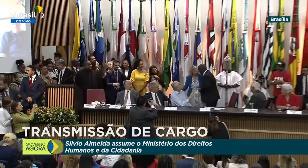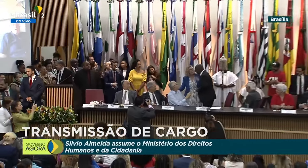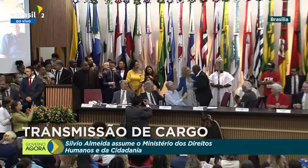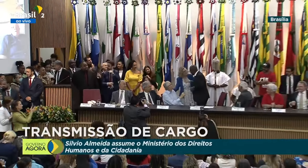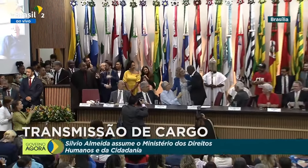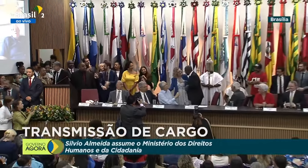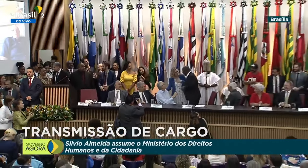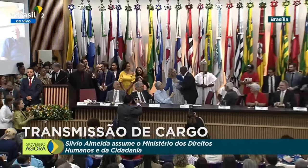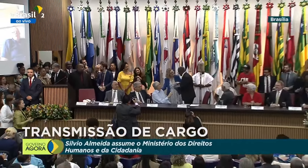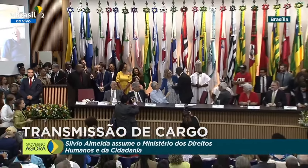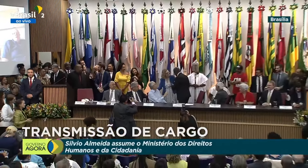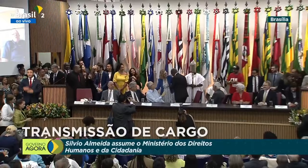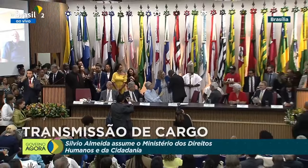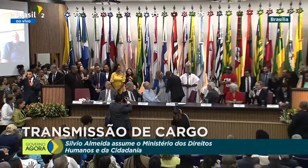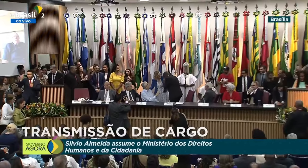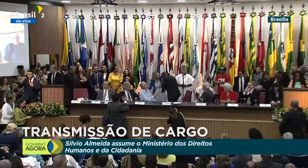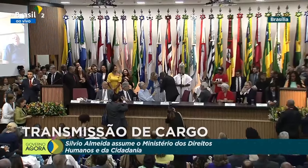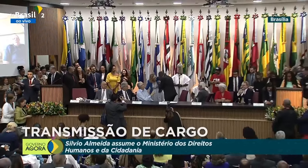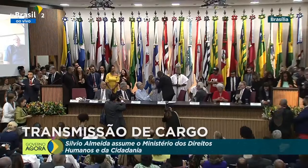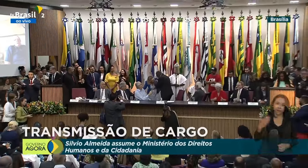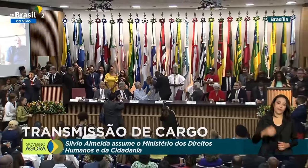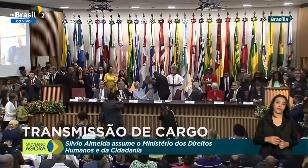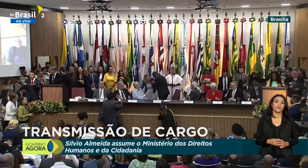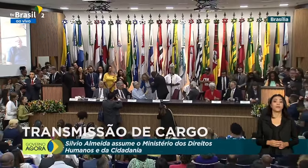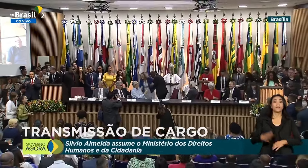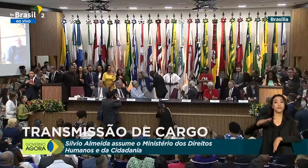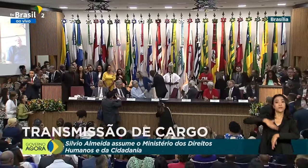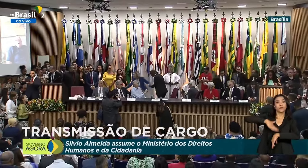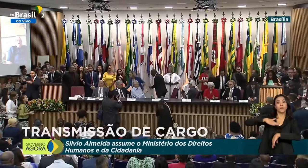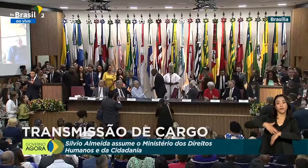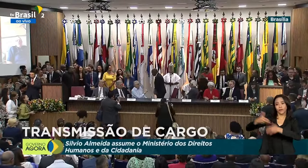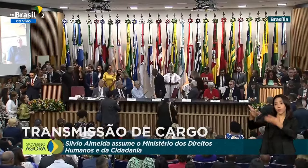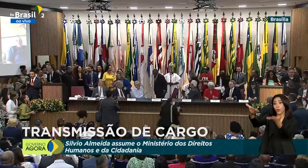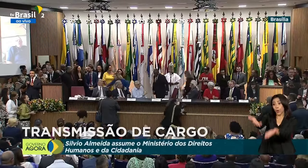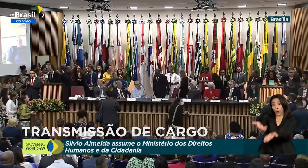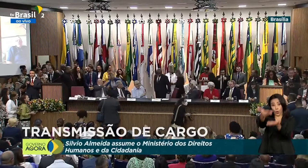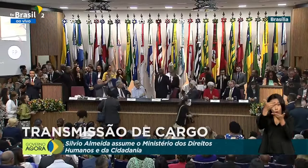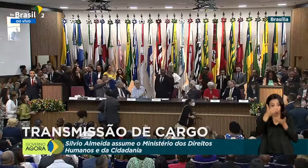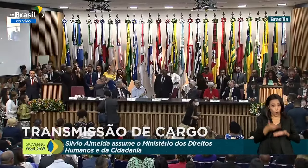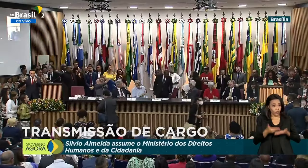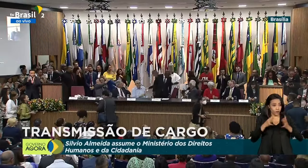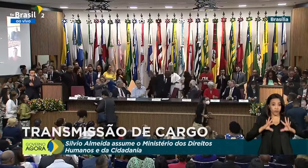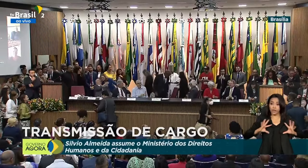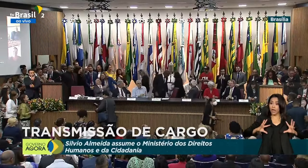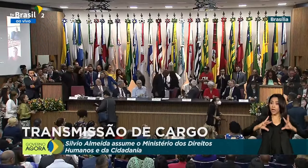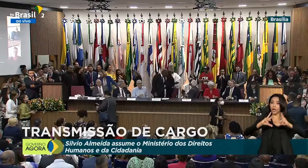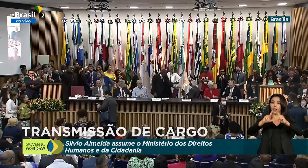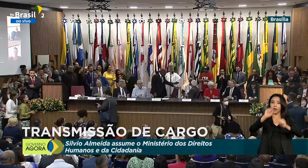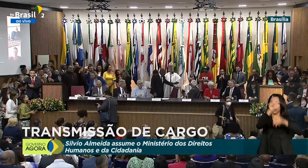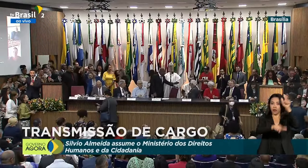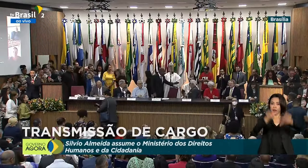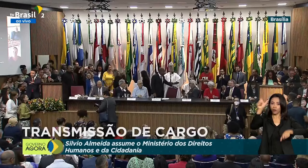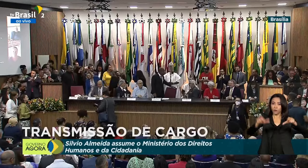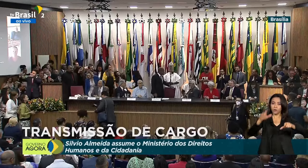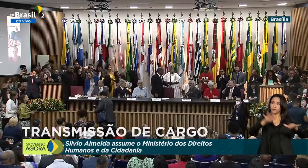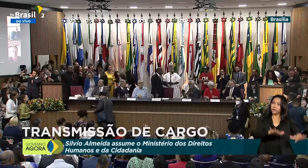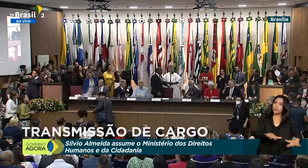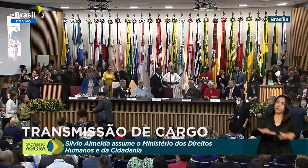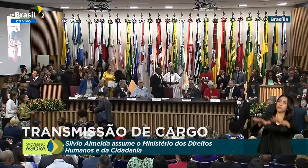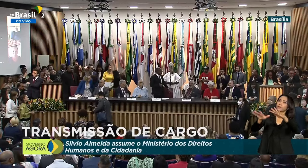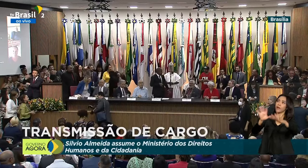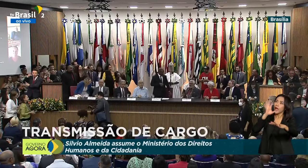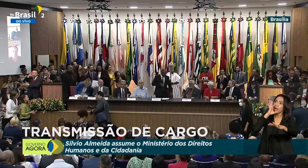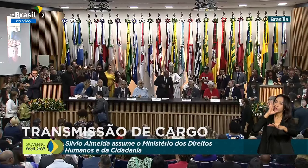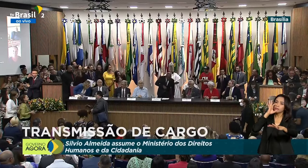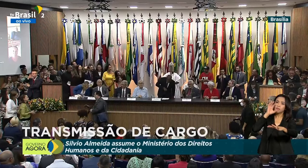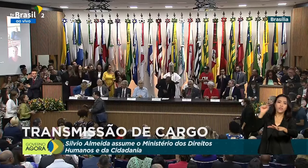muito obrigada neste momento convidamos a todos todas e todos assistir no telão um breve